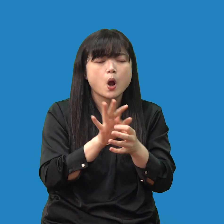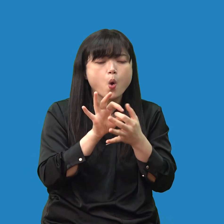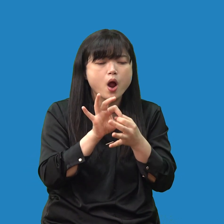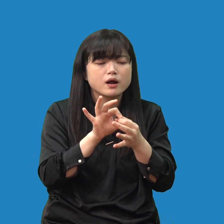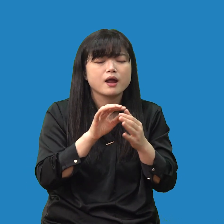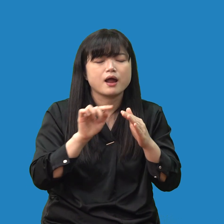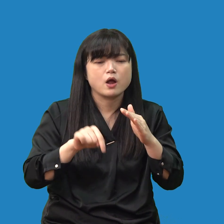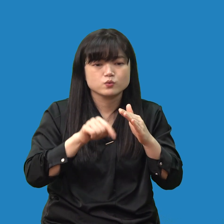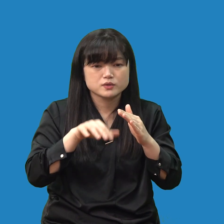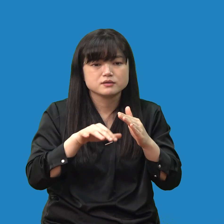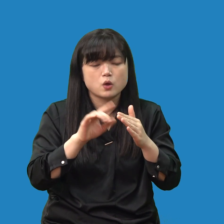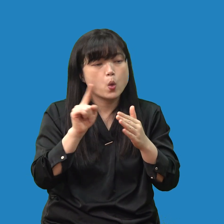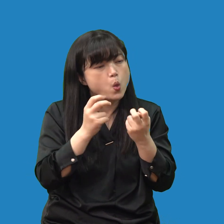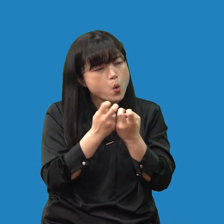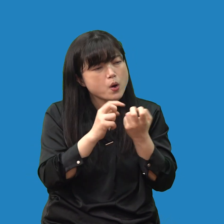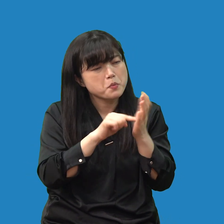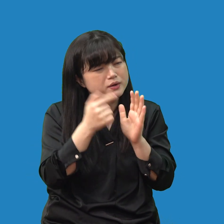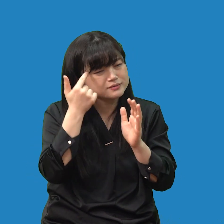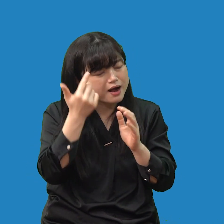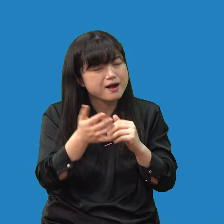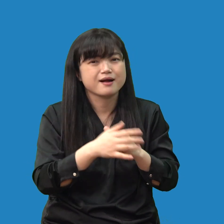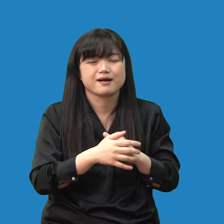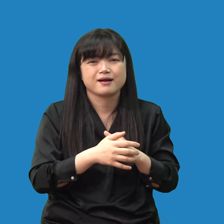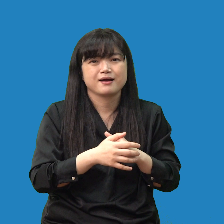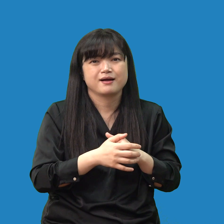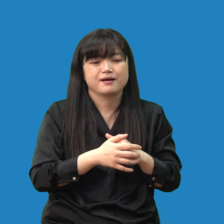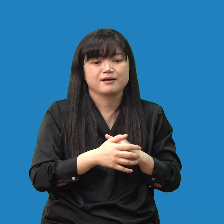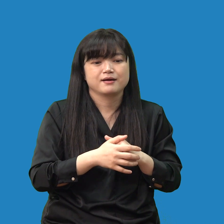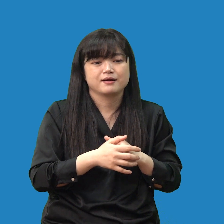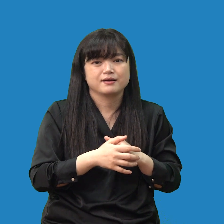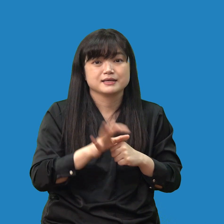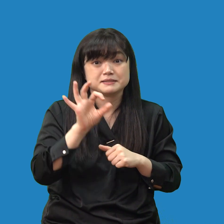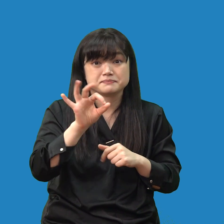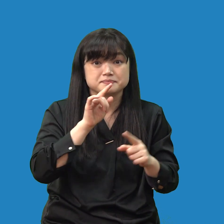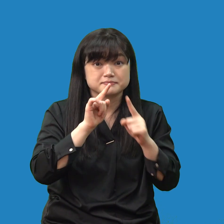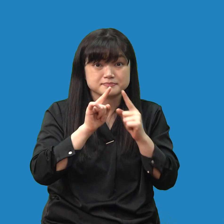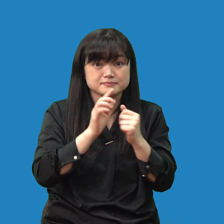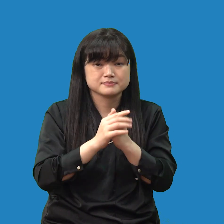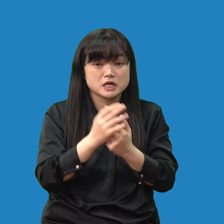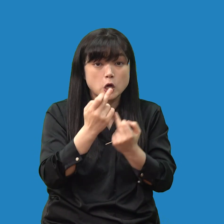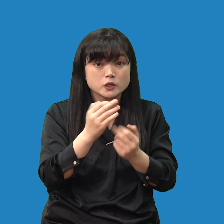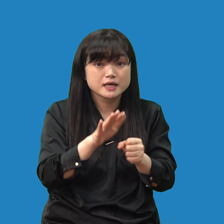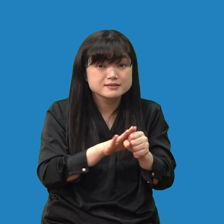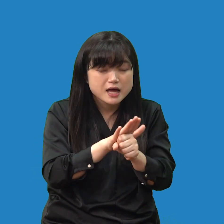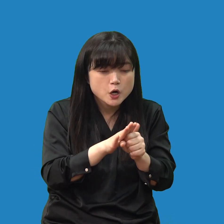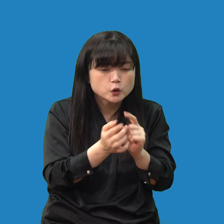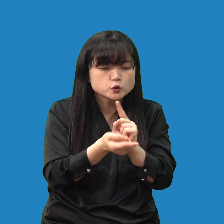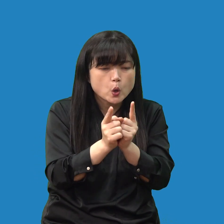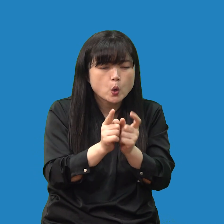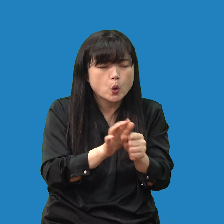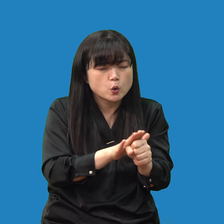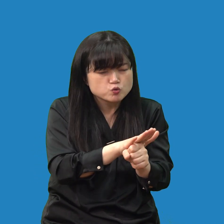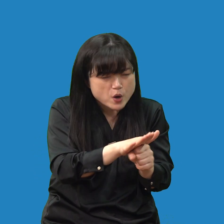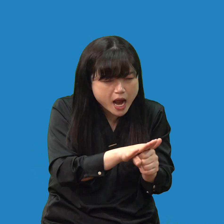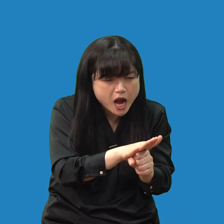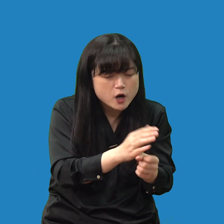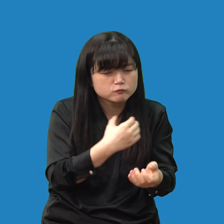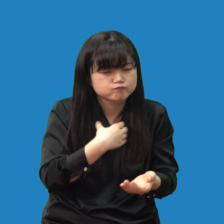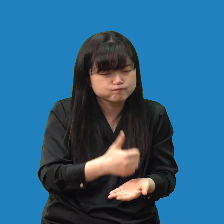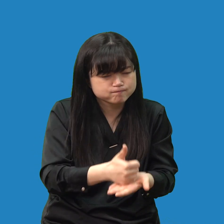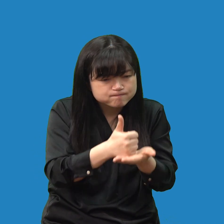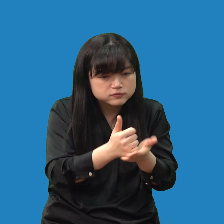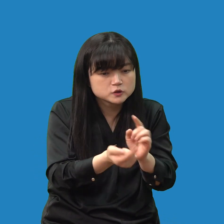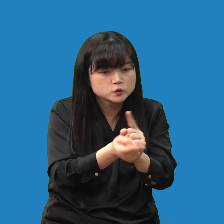관계 속에서 어떻게 표현되는가 이걸 말해줍니다. 10절 형제를 사랑하여 서로